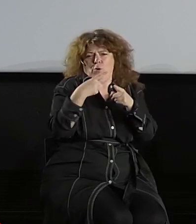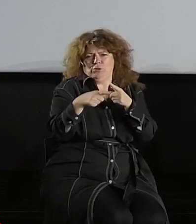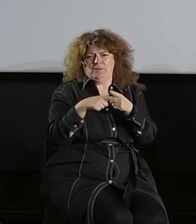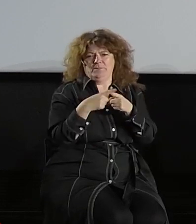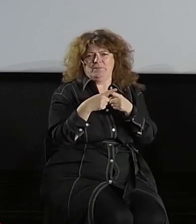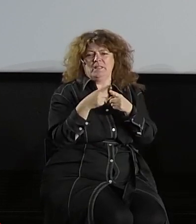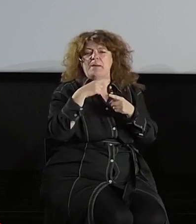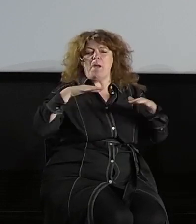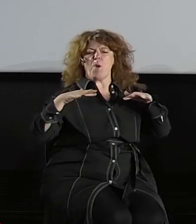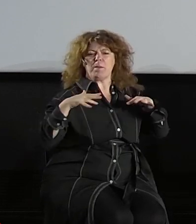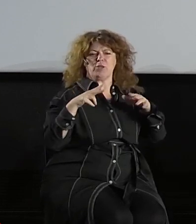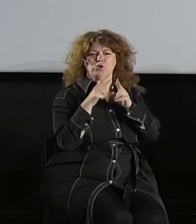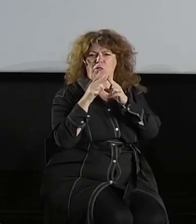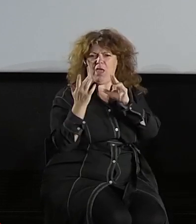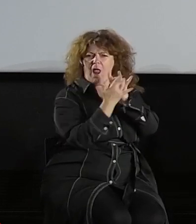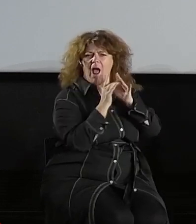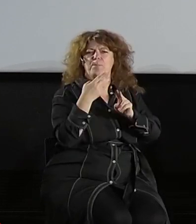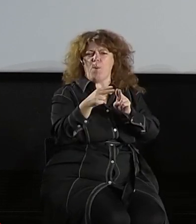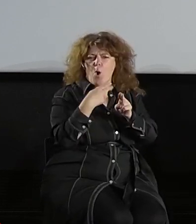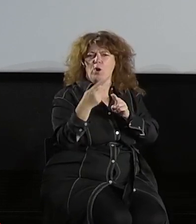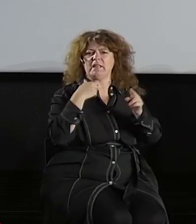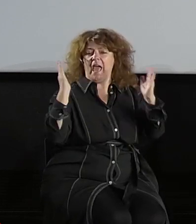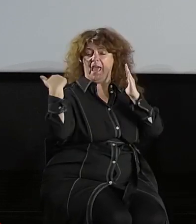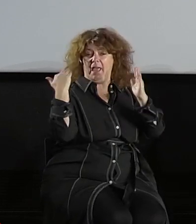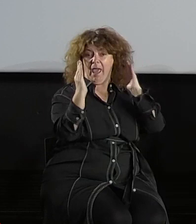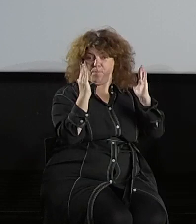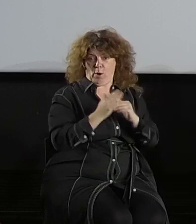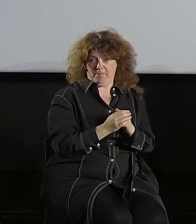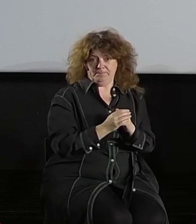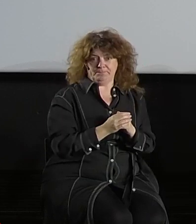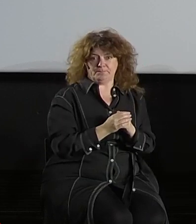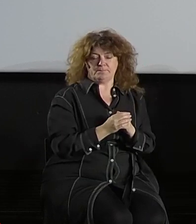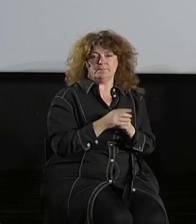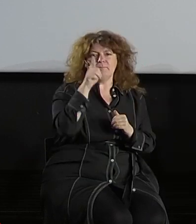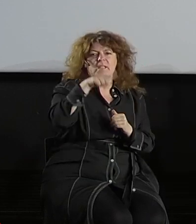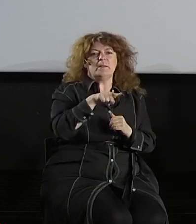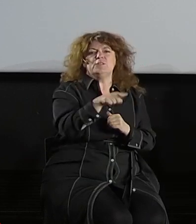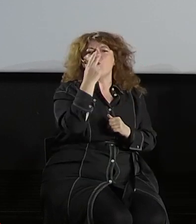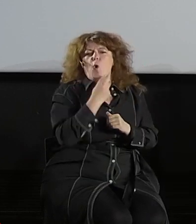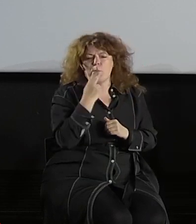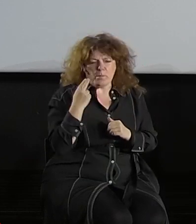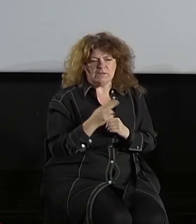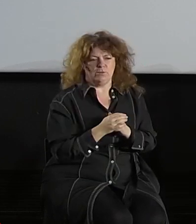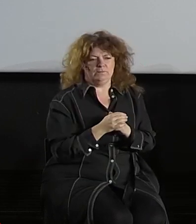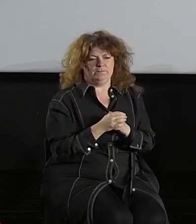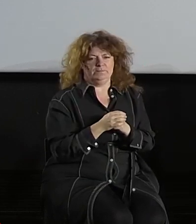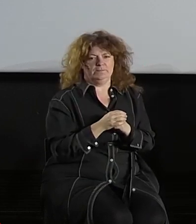movimientos sociales políticos de la época y Y con toda su su compromiso no que fundamentalmente